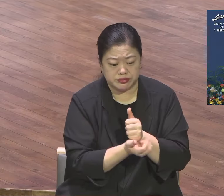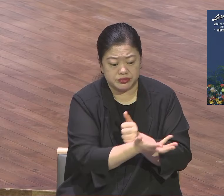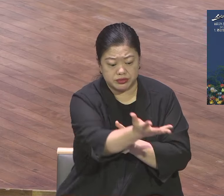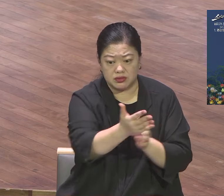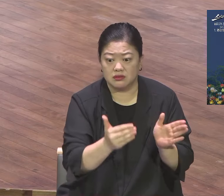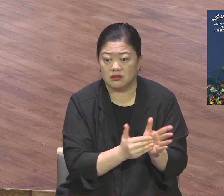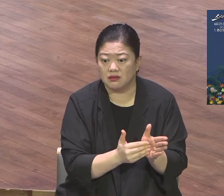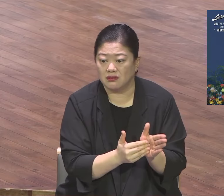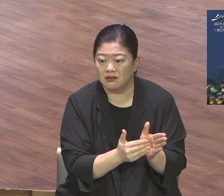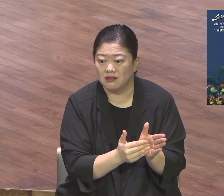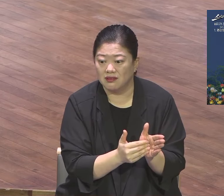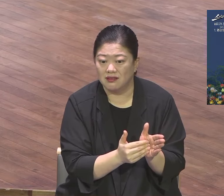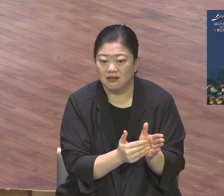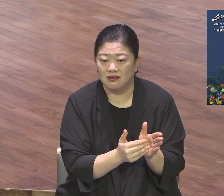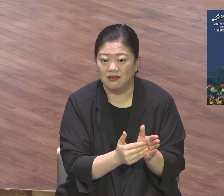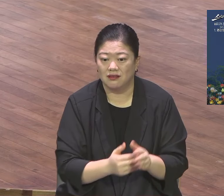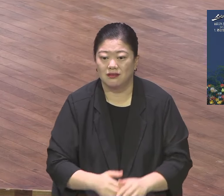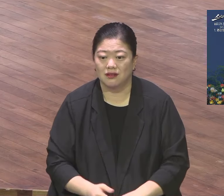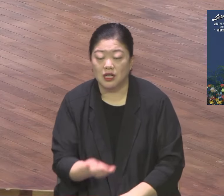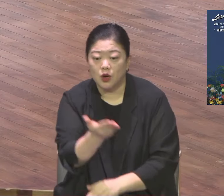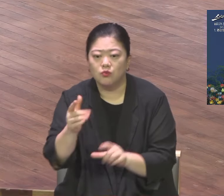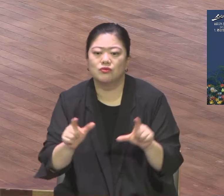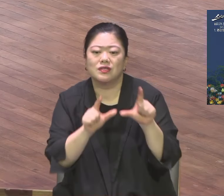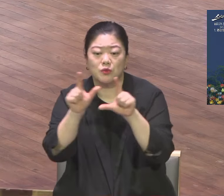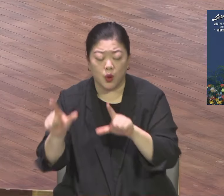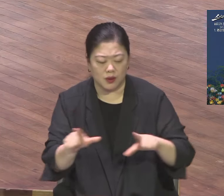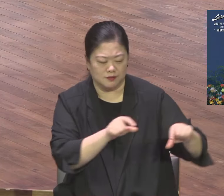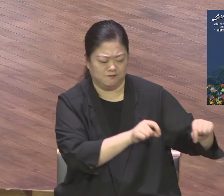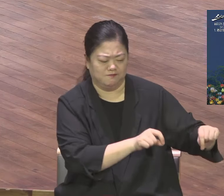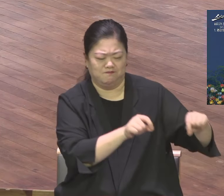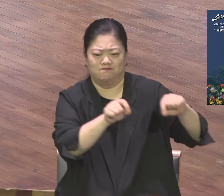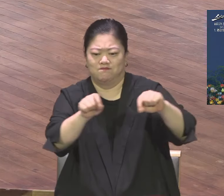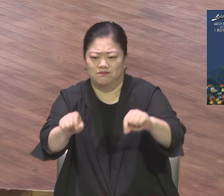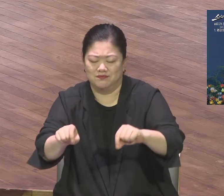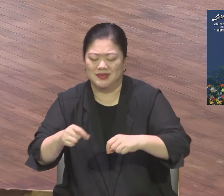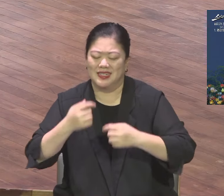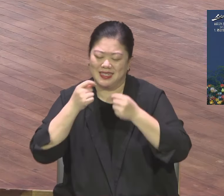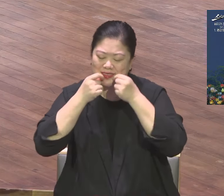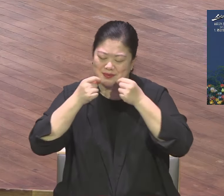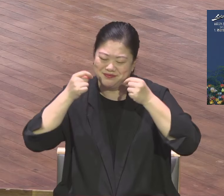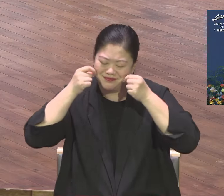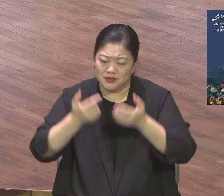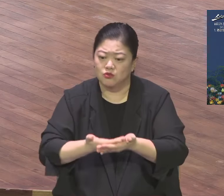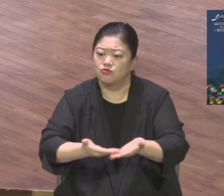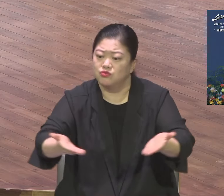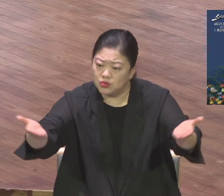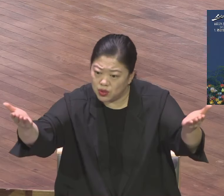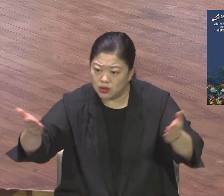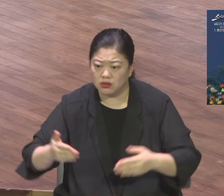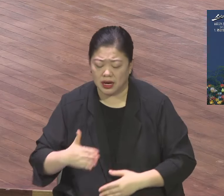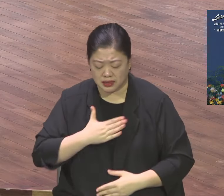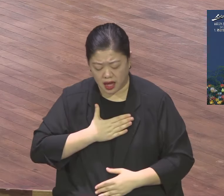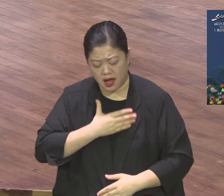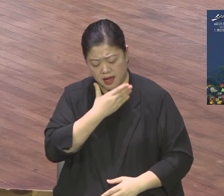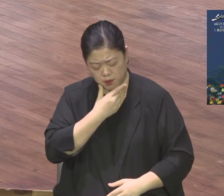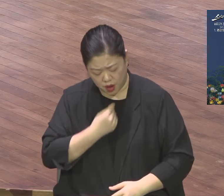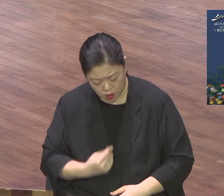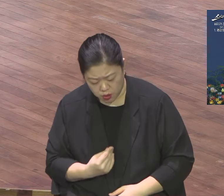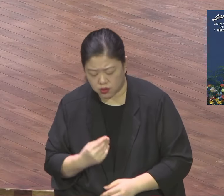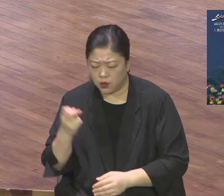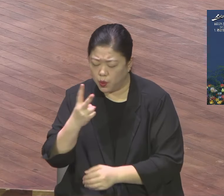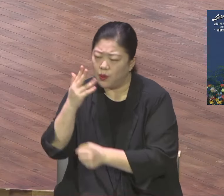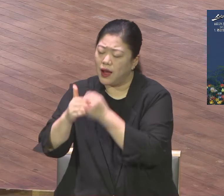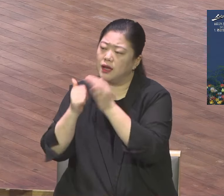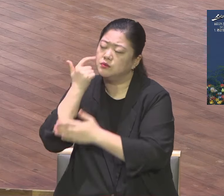성도들 삶도 이렇게 되기 바랍니다. 하나님 사도 바울의 이 삶이 나의 삶이 되게 하여